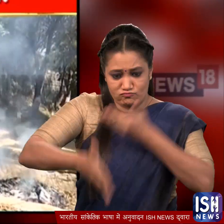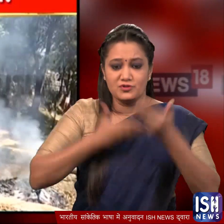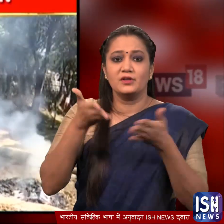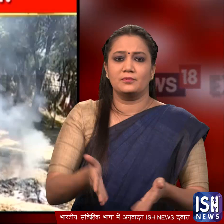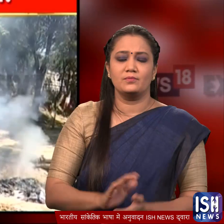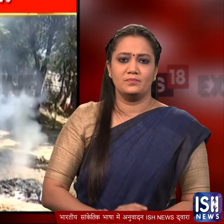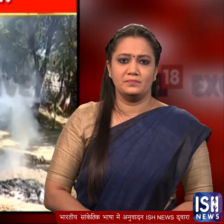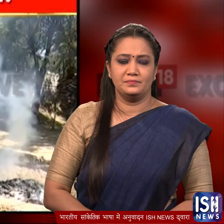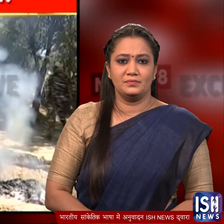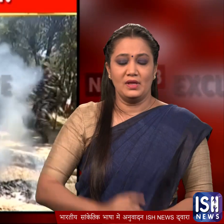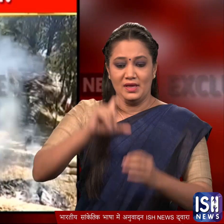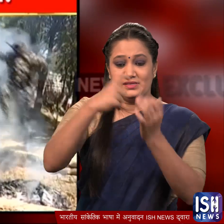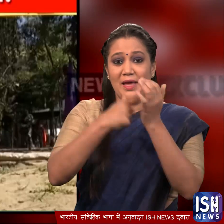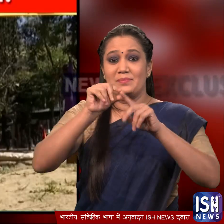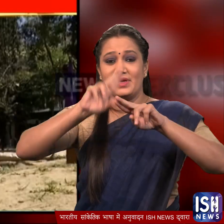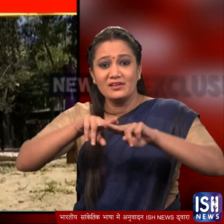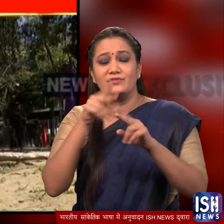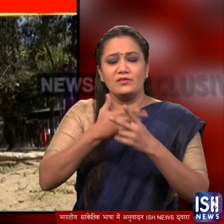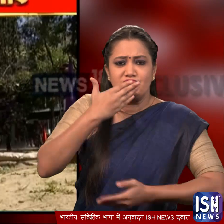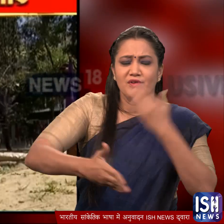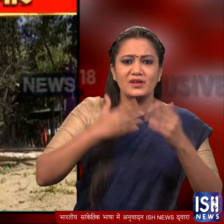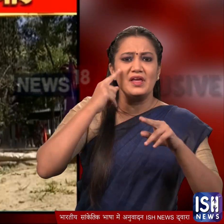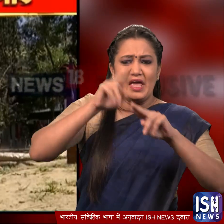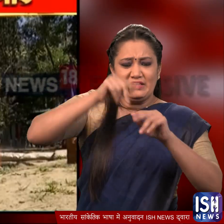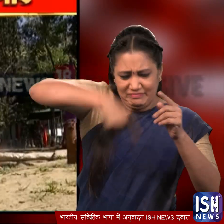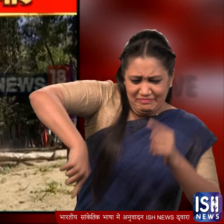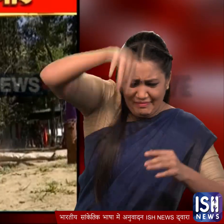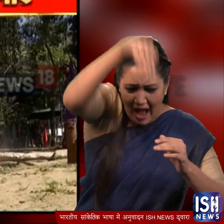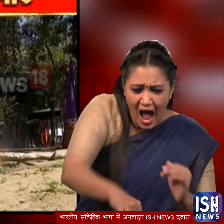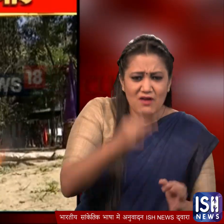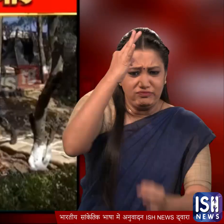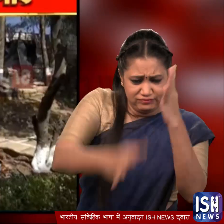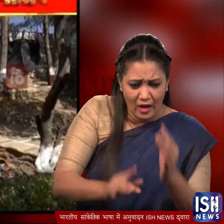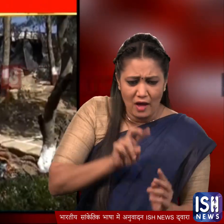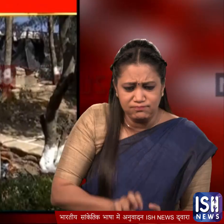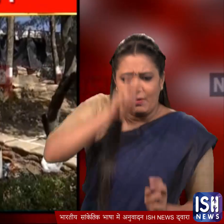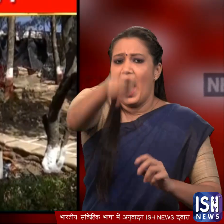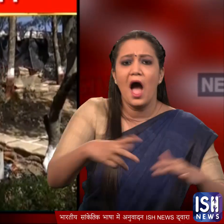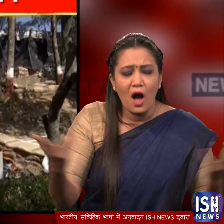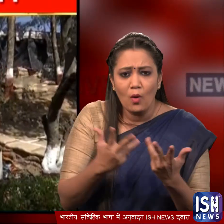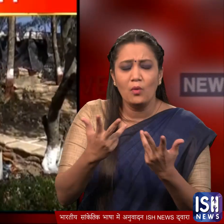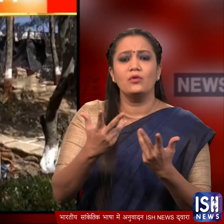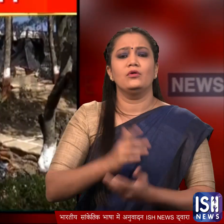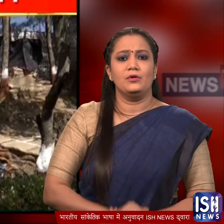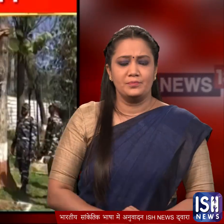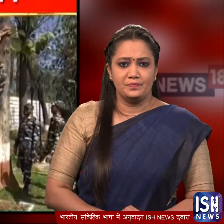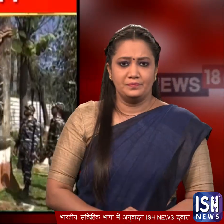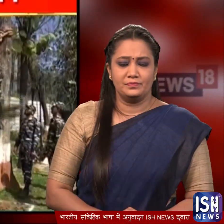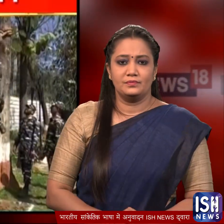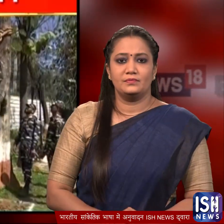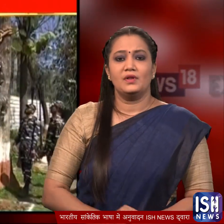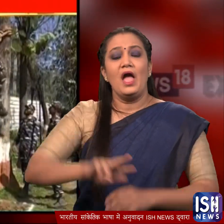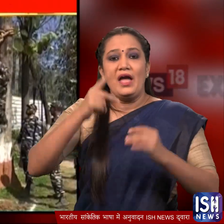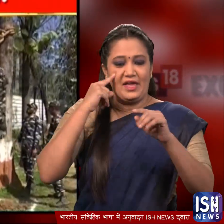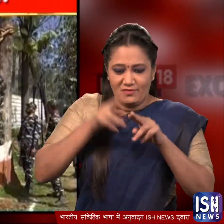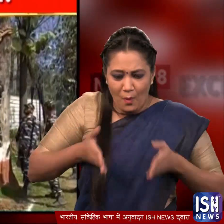पूरी तरह से ट्रेन किया जा रहा है। सीआरपीएफ के जवानों को यह सिखाया गया कि बड़े और गहरे गड्ढे में आग लगी होने की सूरत में वो एक जगह से दूसरी